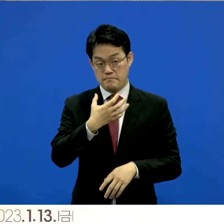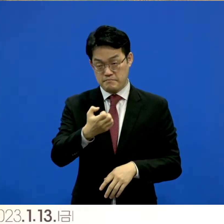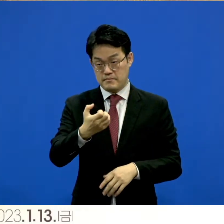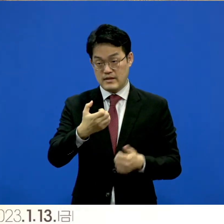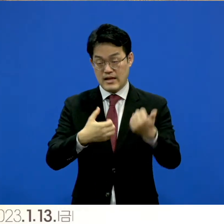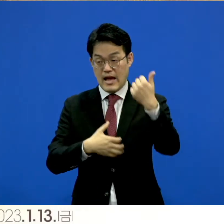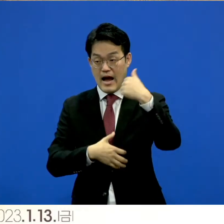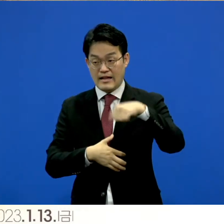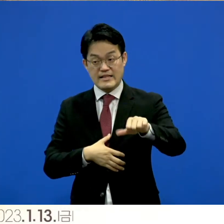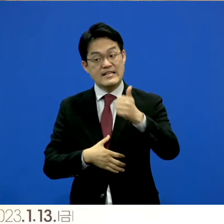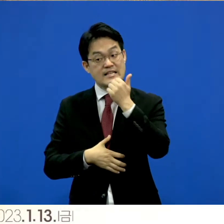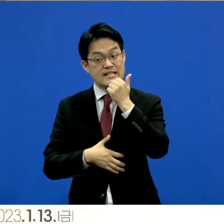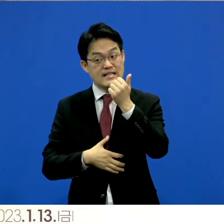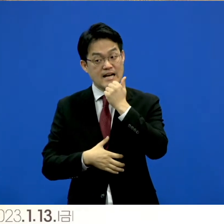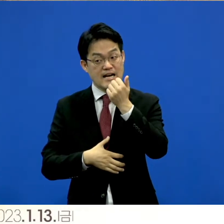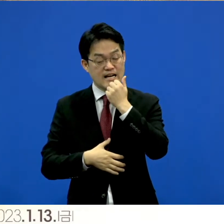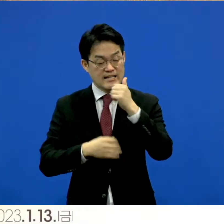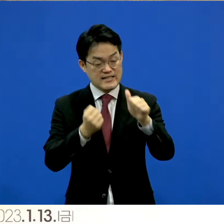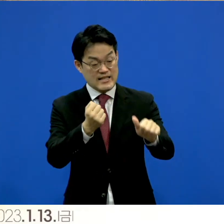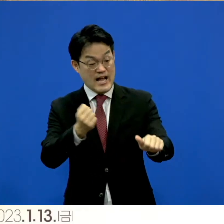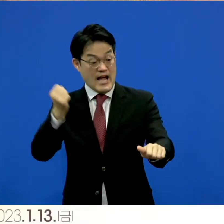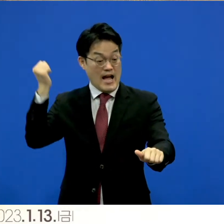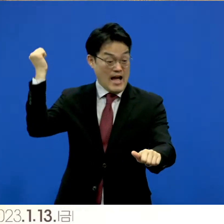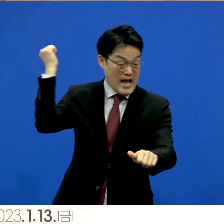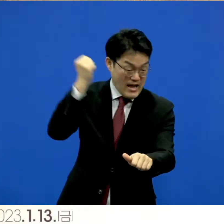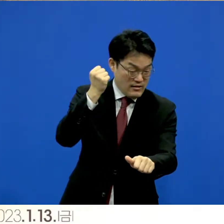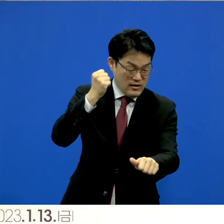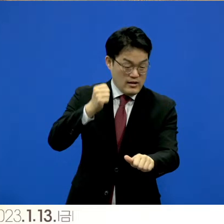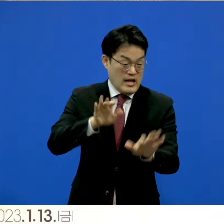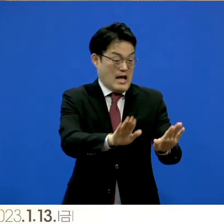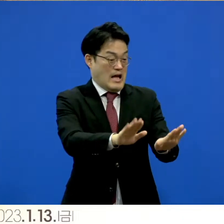여호와 이래 미리 준비하신,